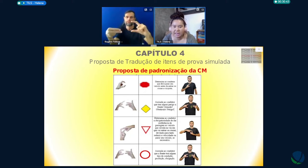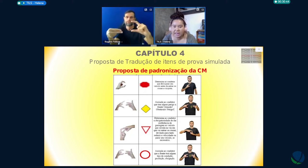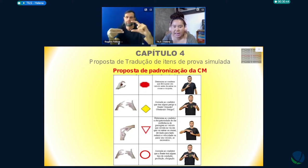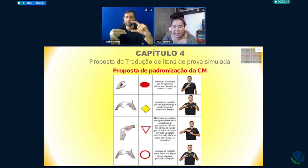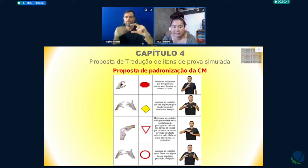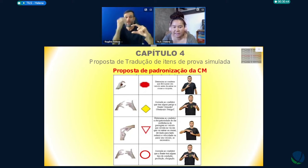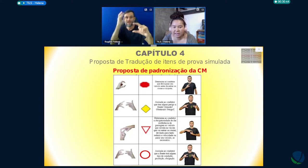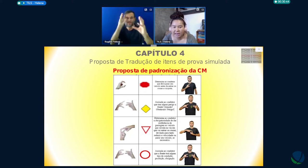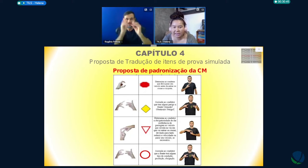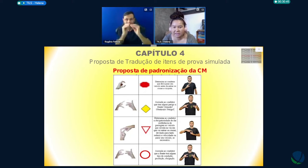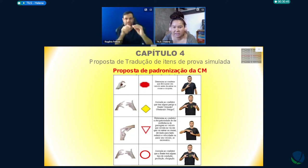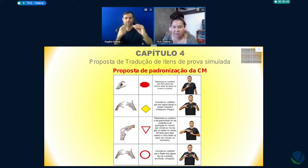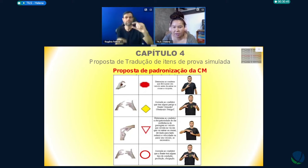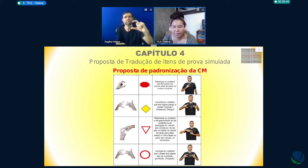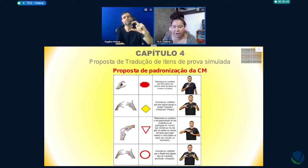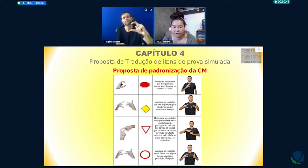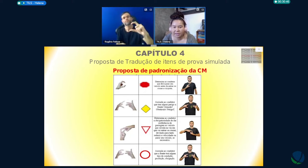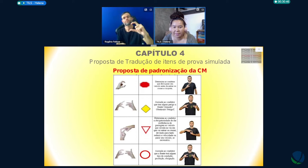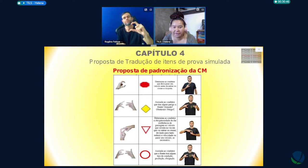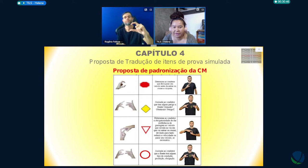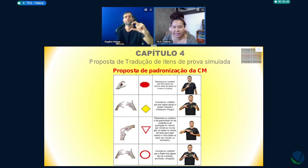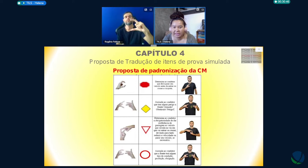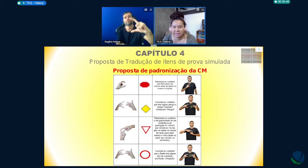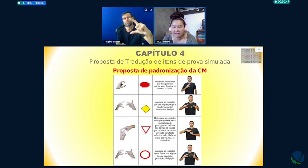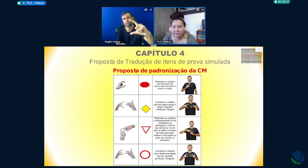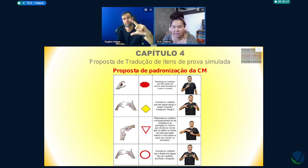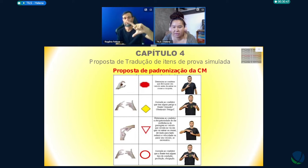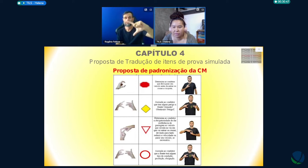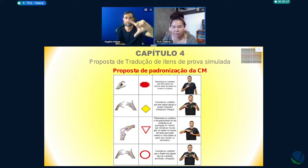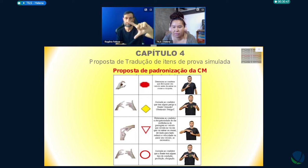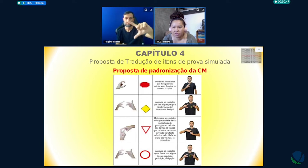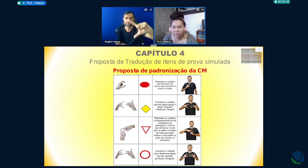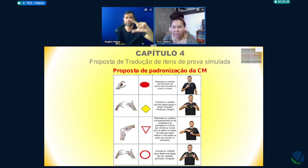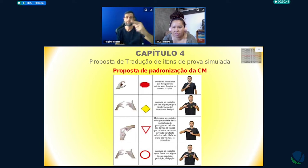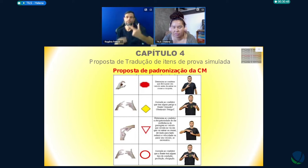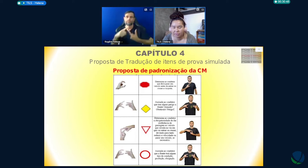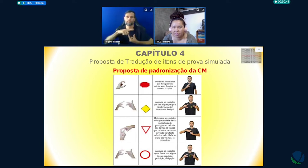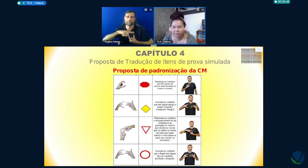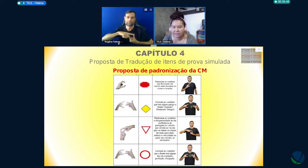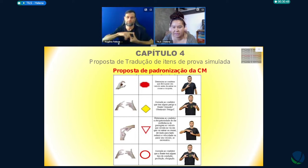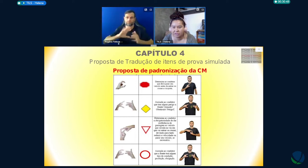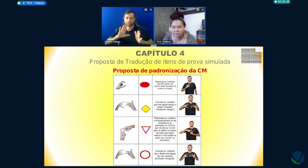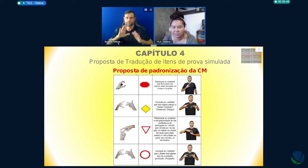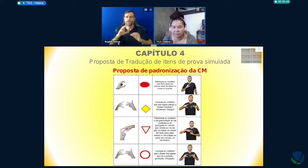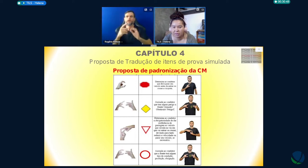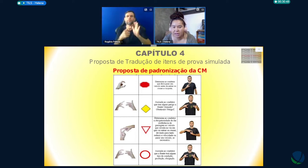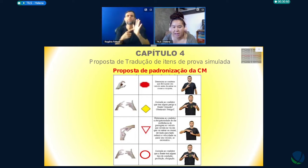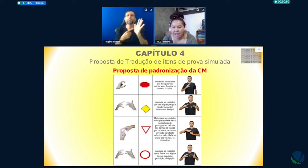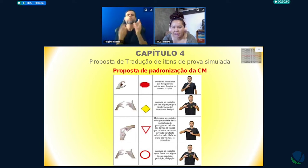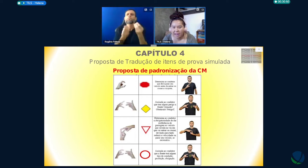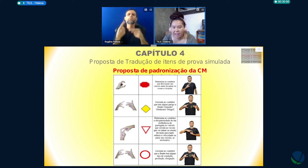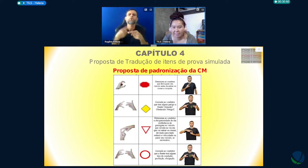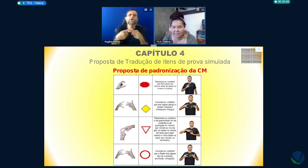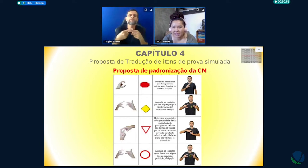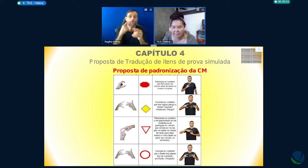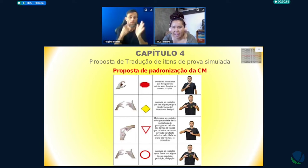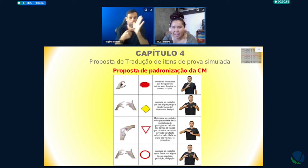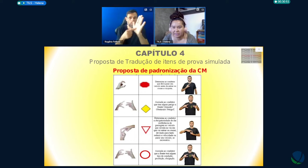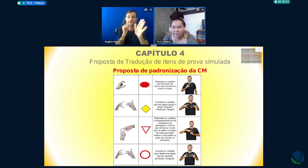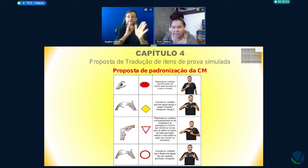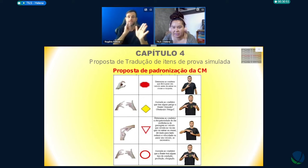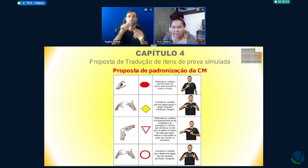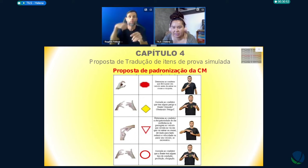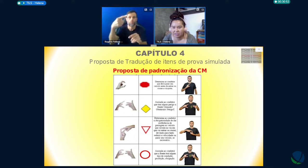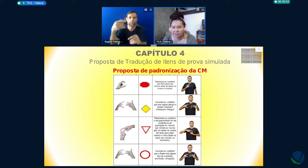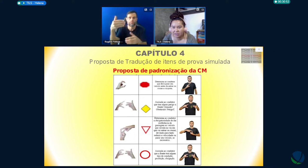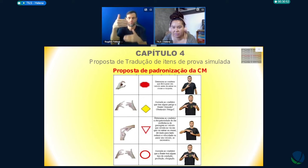né? Essa daqui é a exceção para o DA preferência e a última configuração de mão, ela é mais